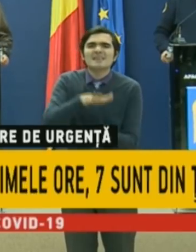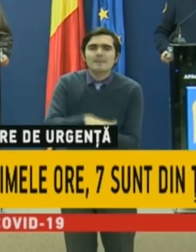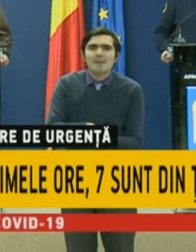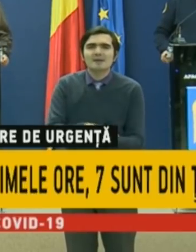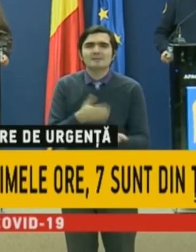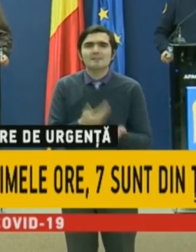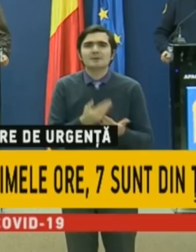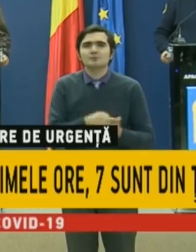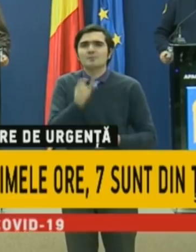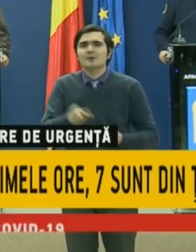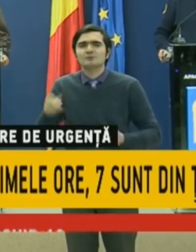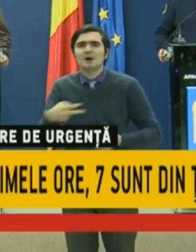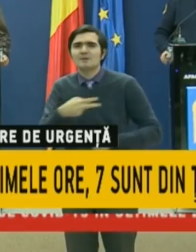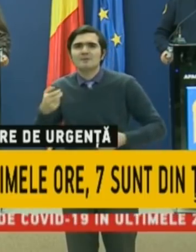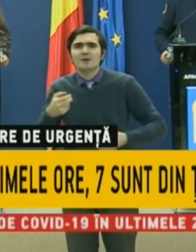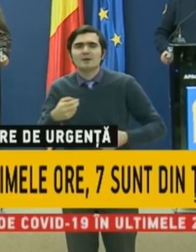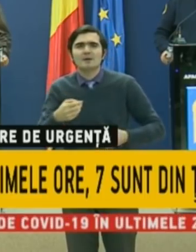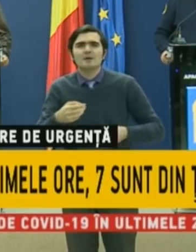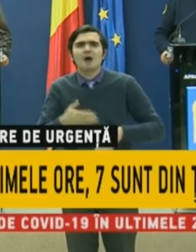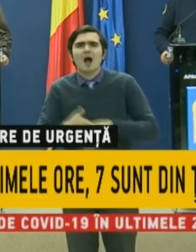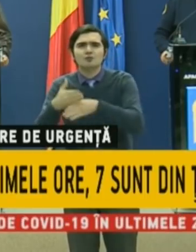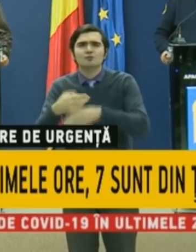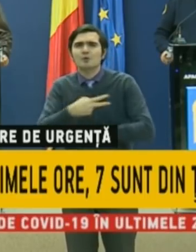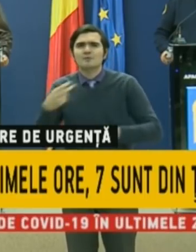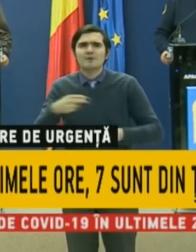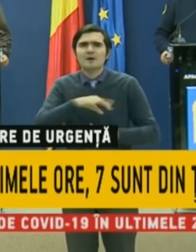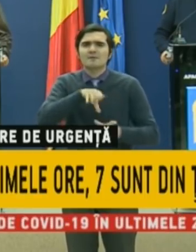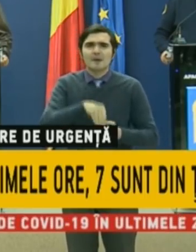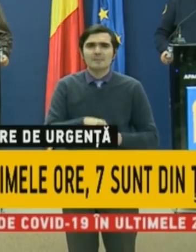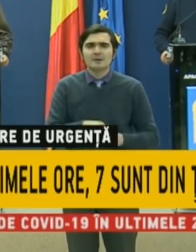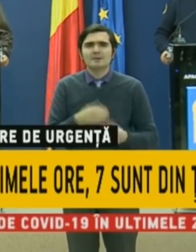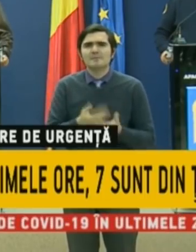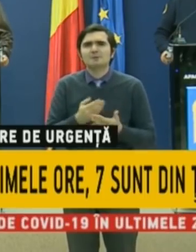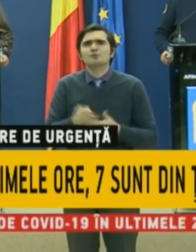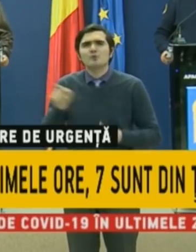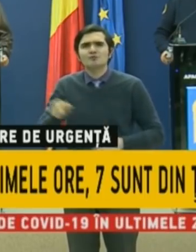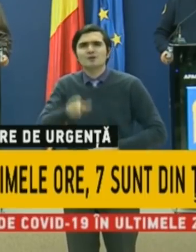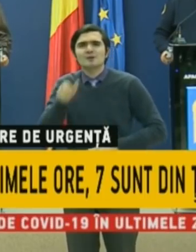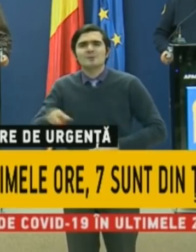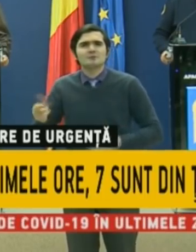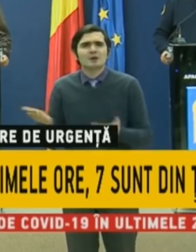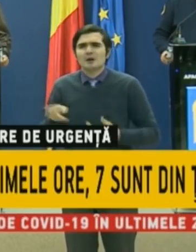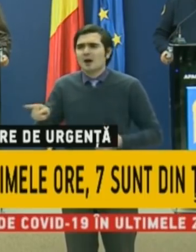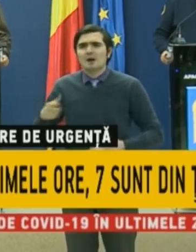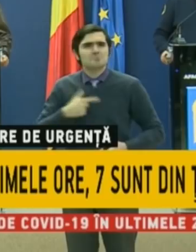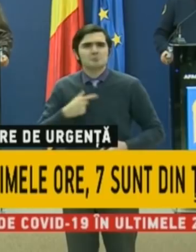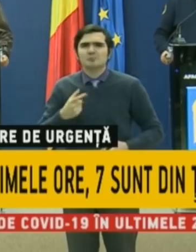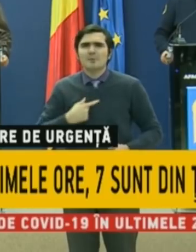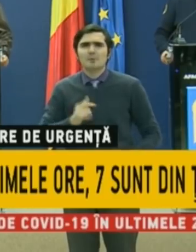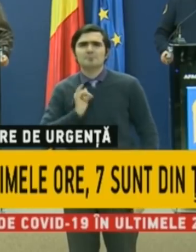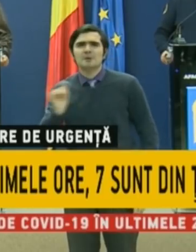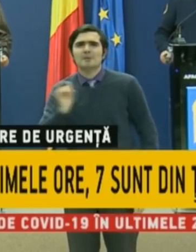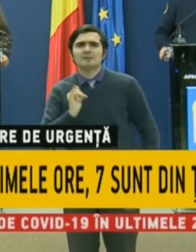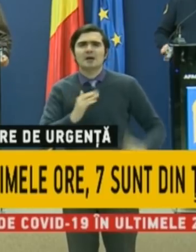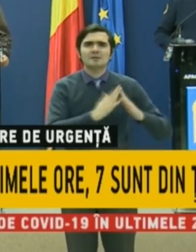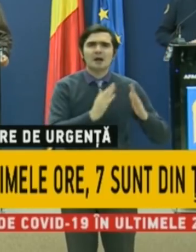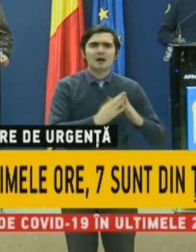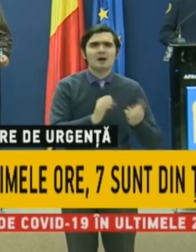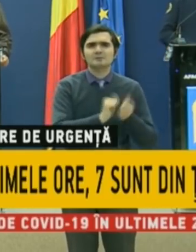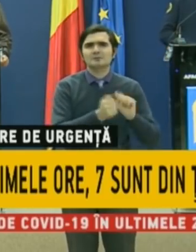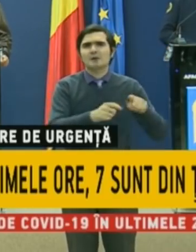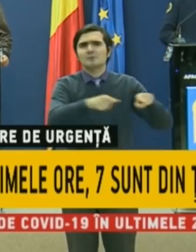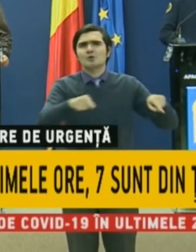sau altă formă de ajutor pentru persoanele care nu se pot deplasa de la locuință sau